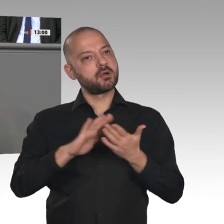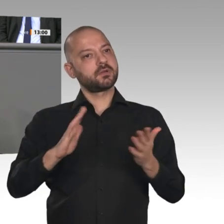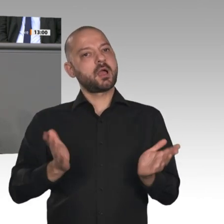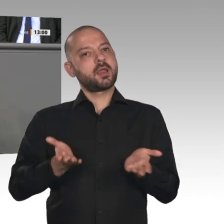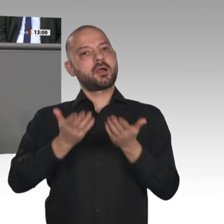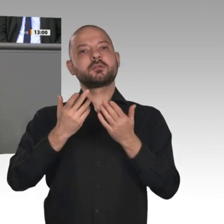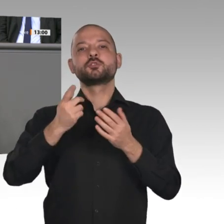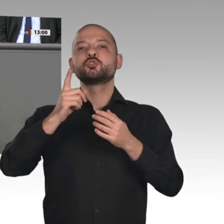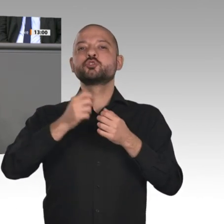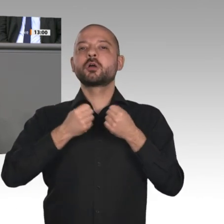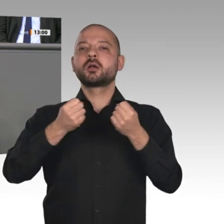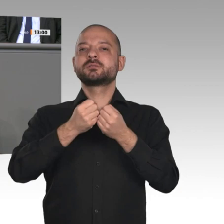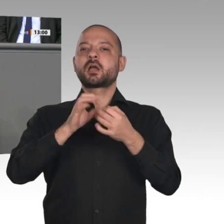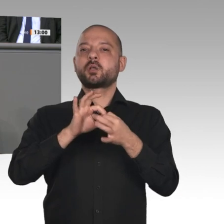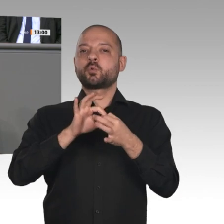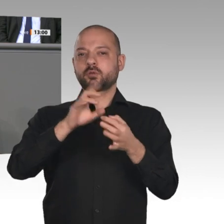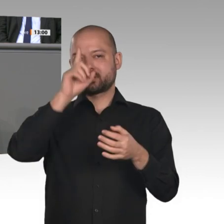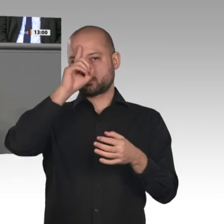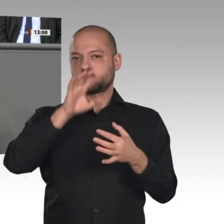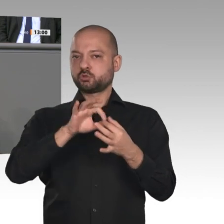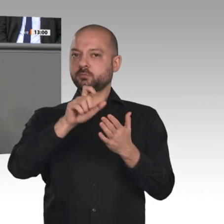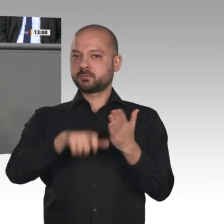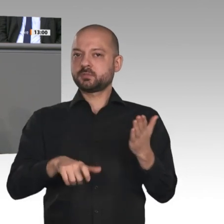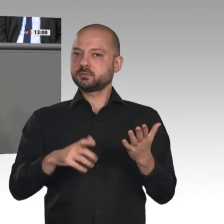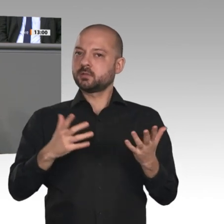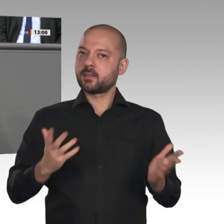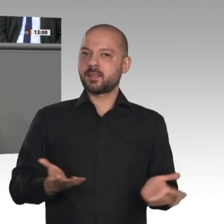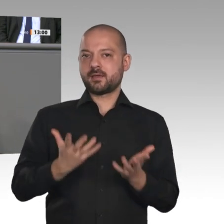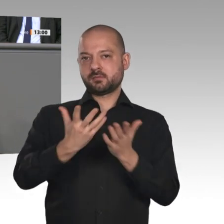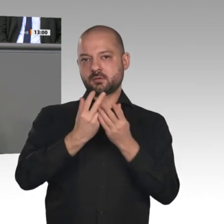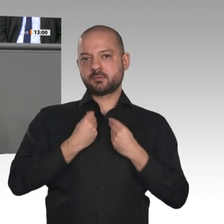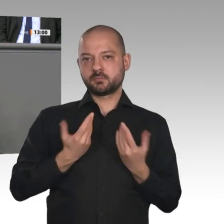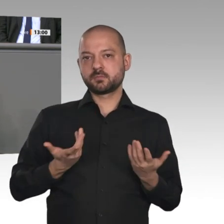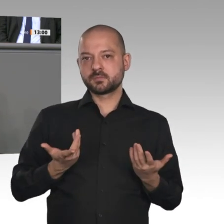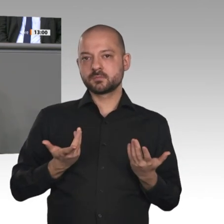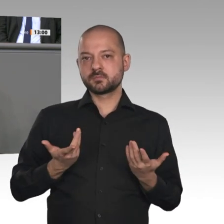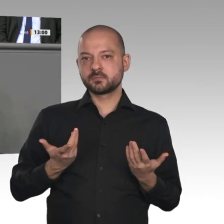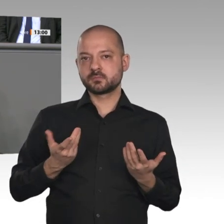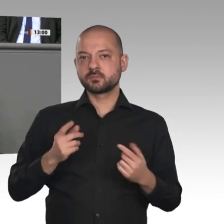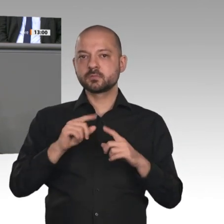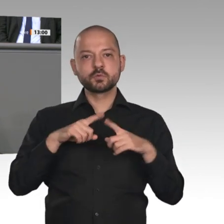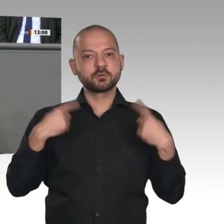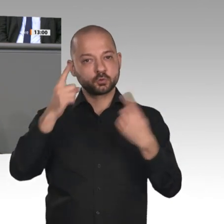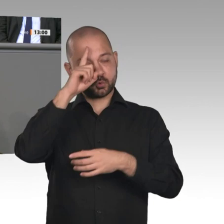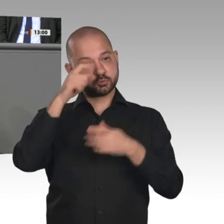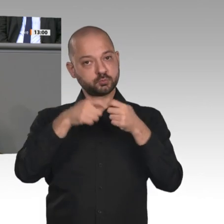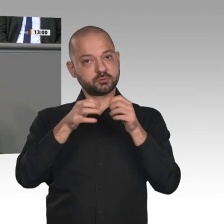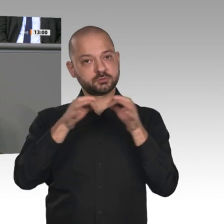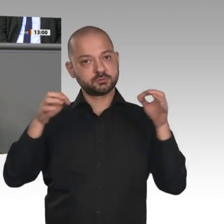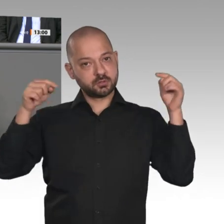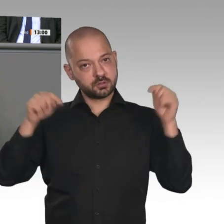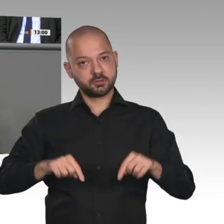Bundestages, wo wir uns in historischer Verantwortung mit diesen Fragen beschäftigen, diesen Punkt debattieren. Und das tun wir heute mit